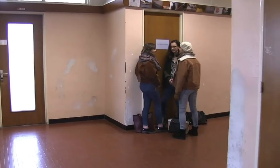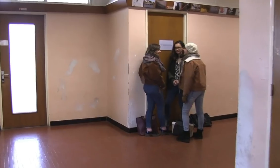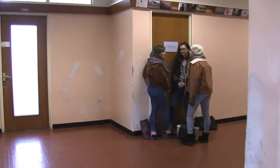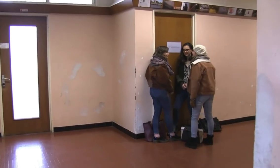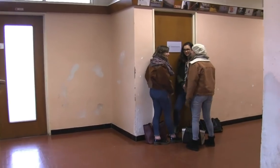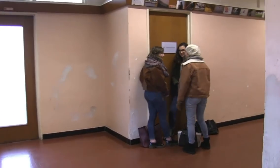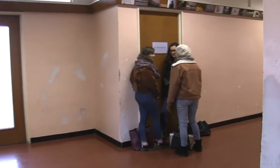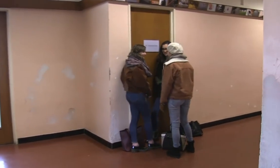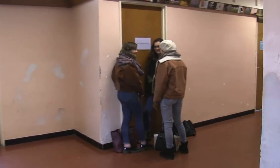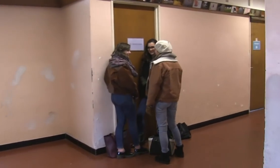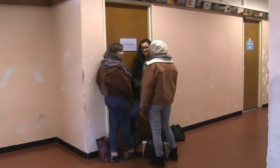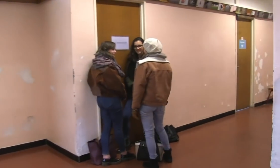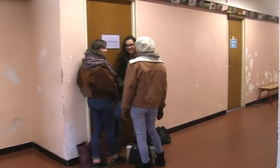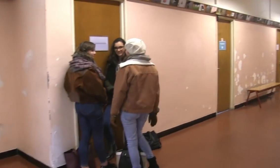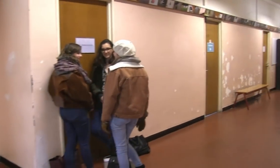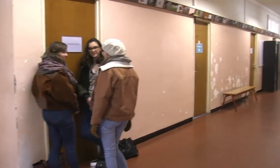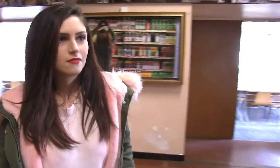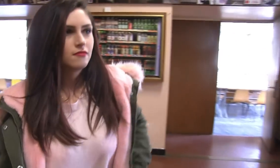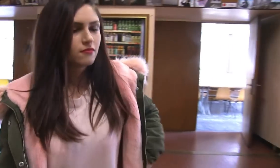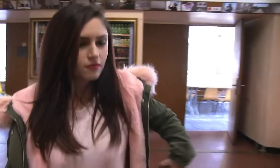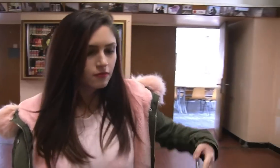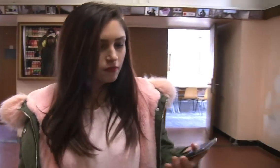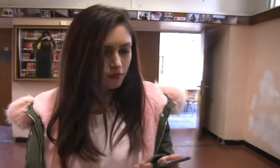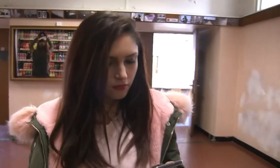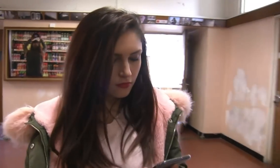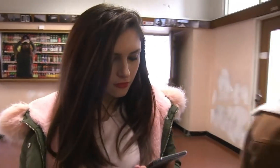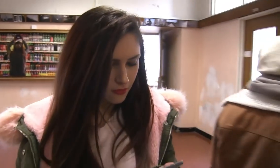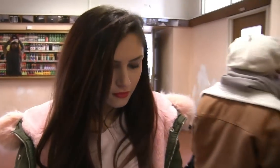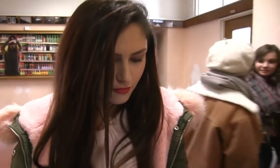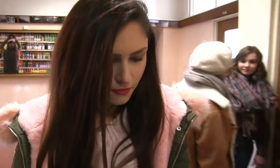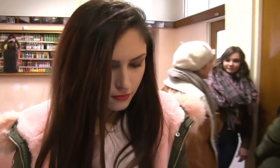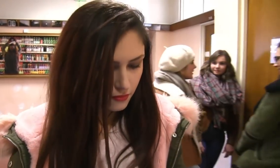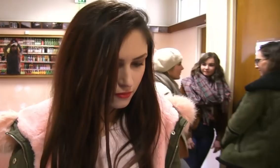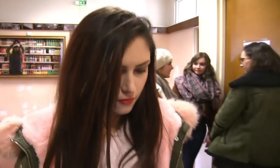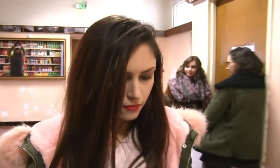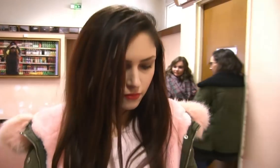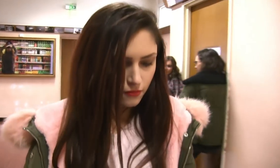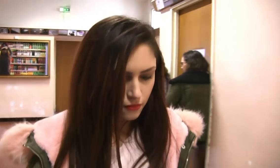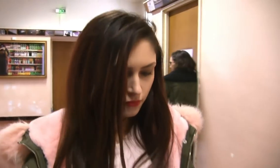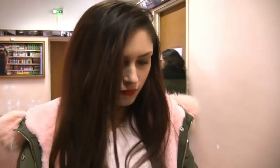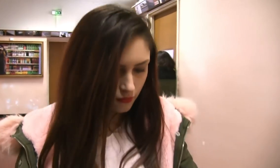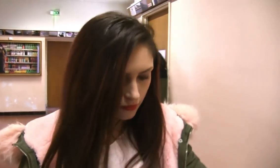I would like to go to Los Angeles, maybe, but I don't have a lot of money. don't of money. I